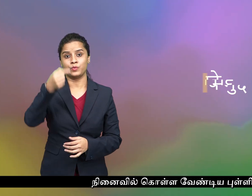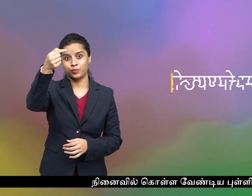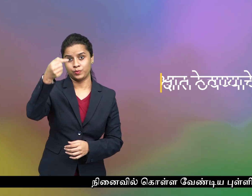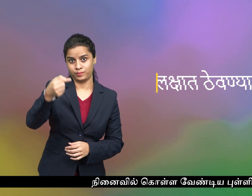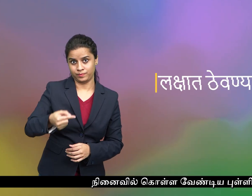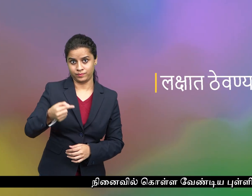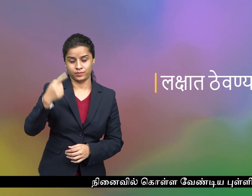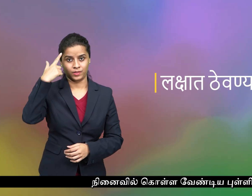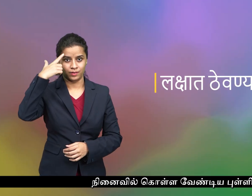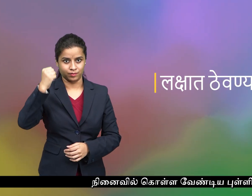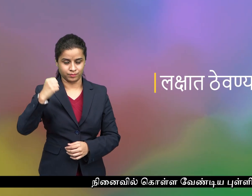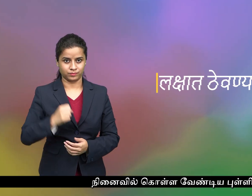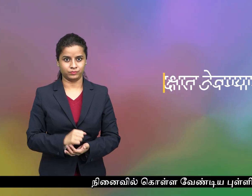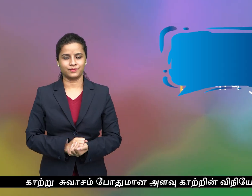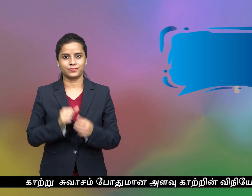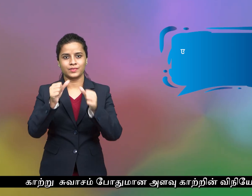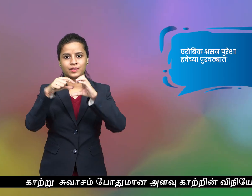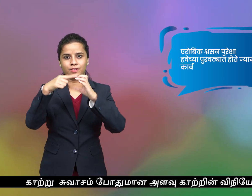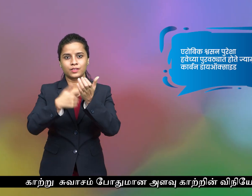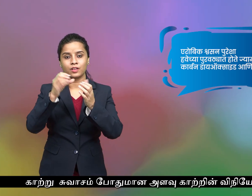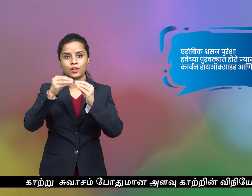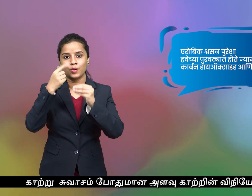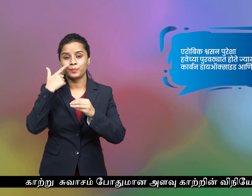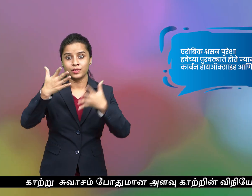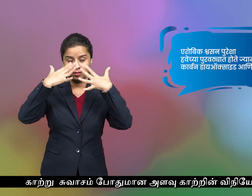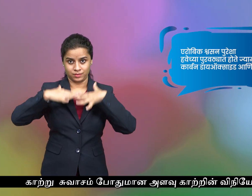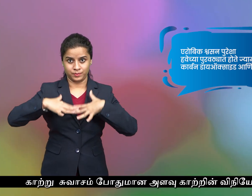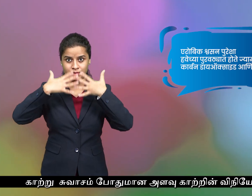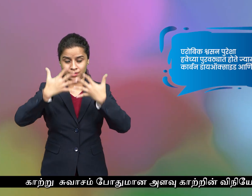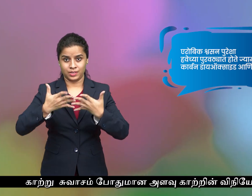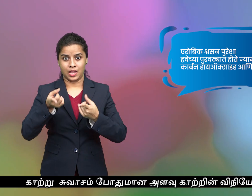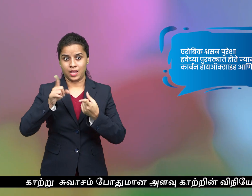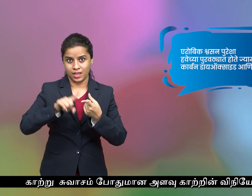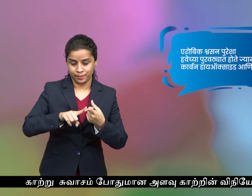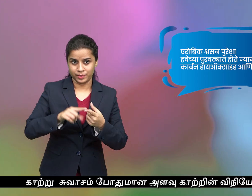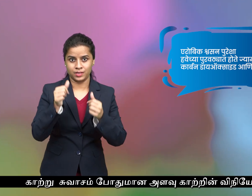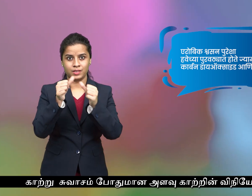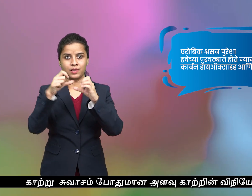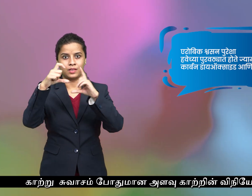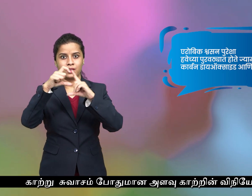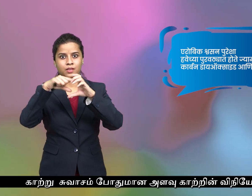நினைவில் வைத்துக் கொள்ளுங்கள், காற்று சுவாசம் போதுமான அளவு காற்றின் விநியோகத்தால்